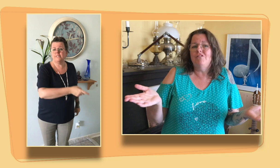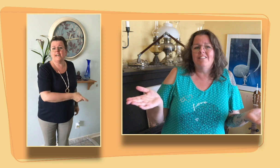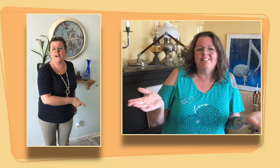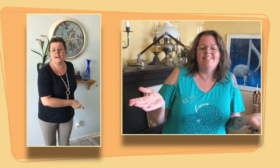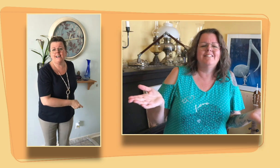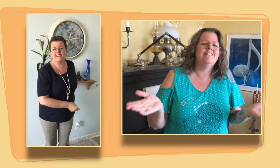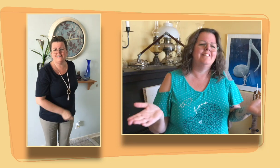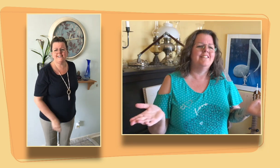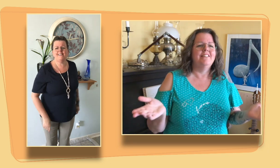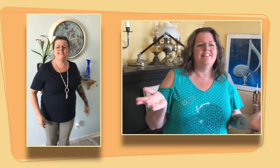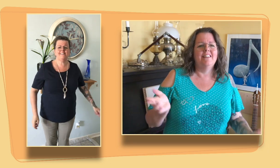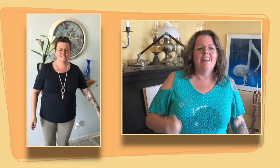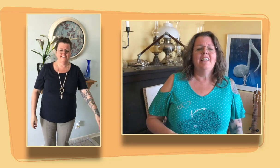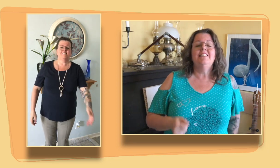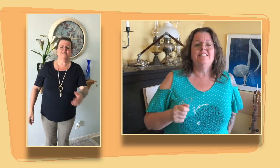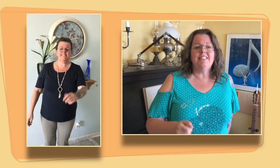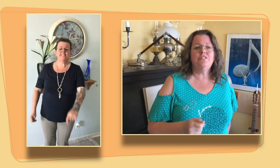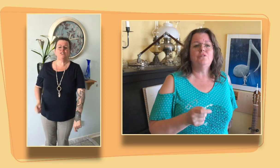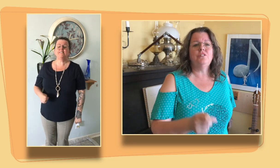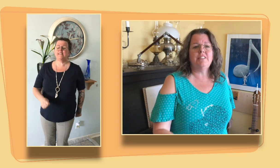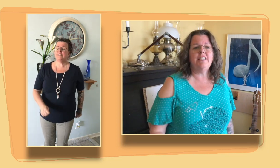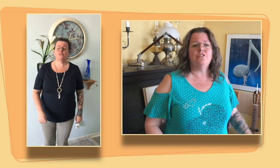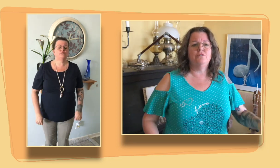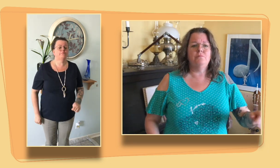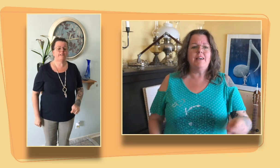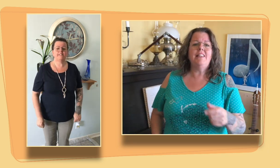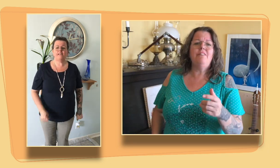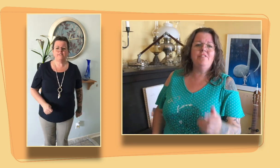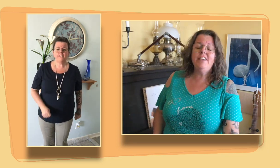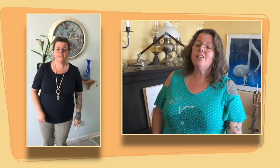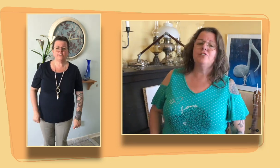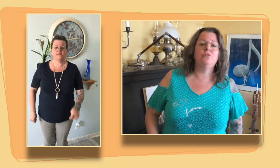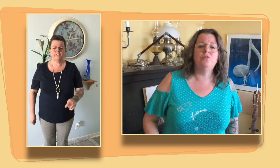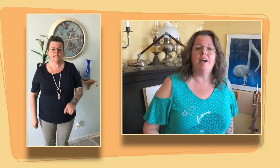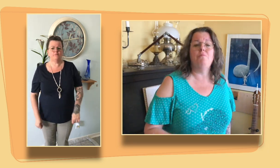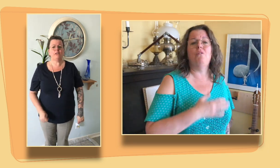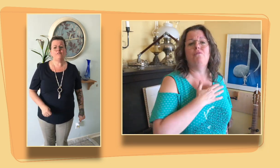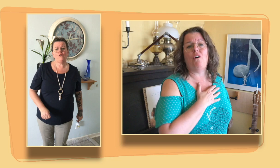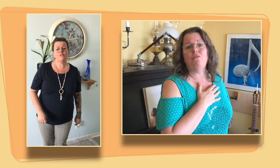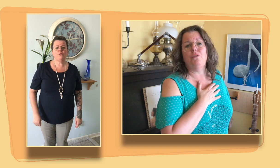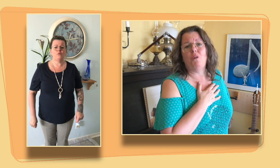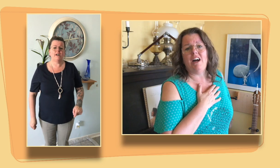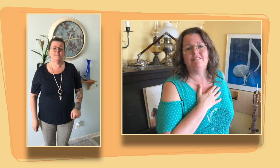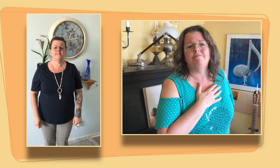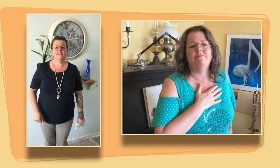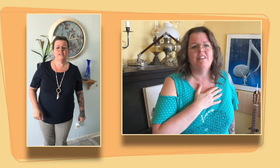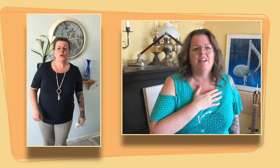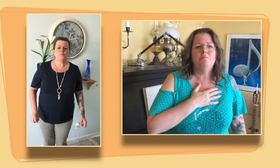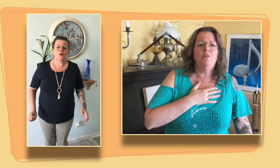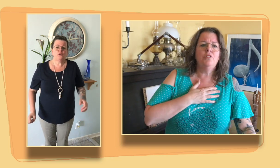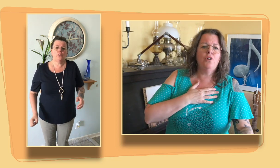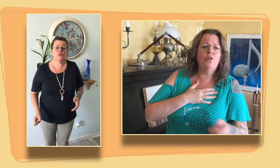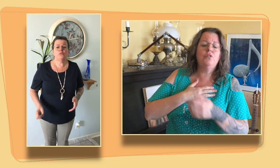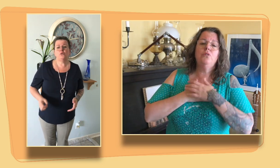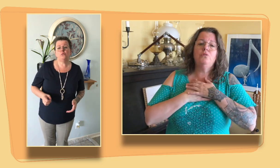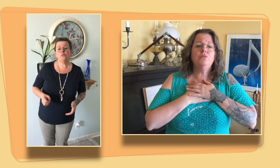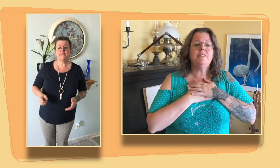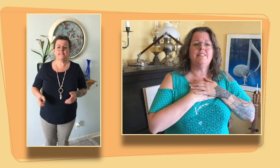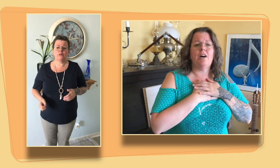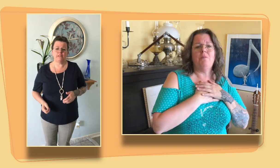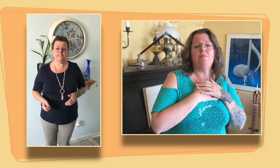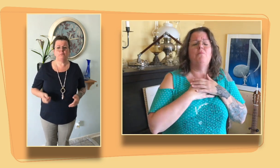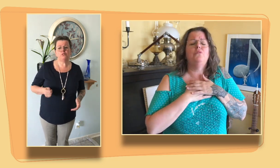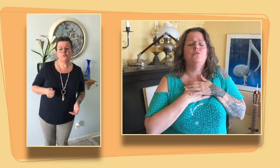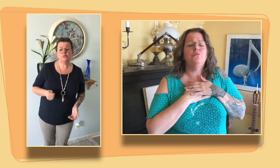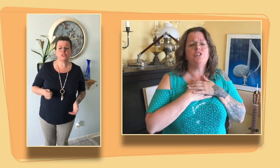qu'est-ce que tu diras? Si je sais que tu mènes la vie, que tu aimes au fond de moi, me donne tous